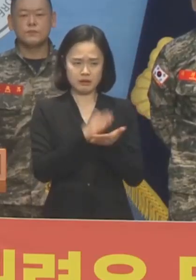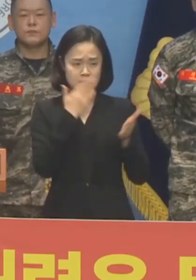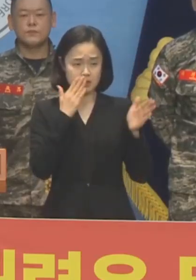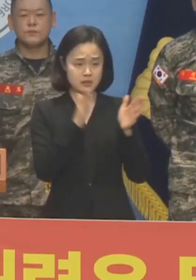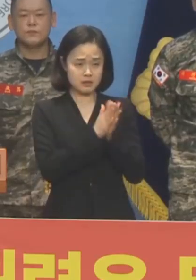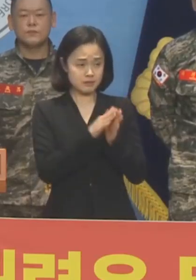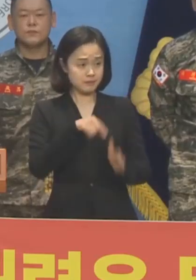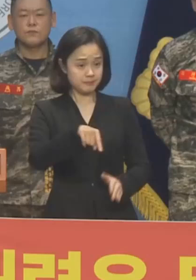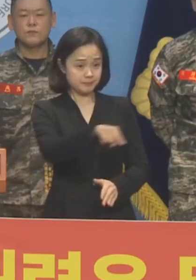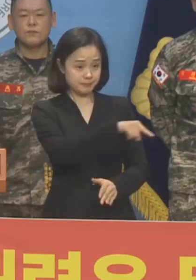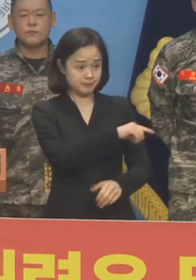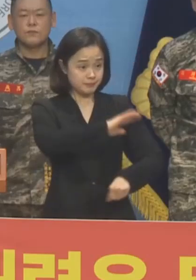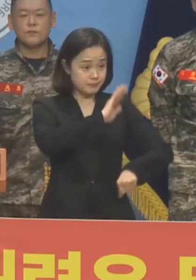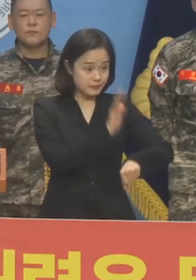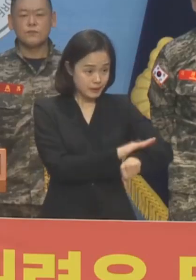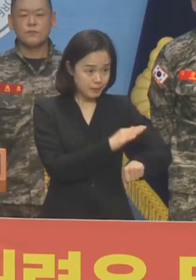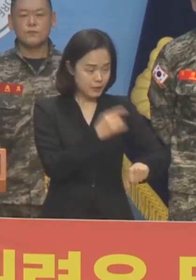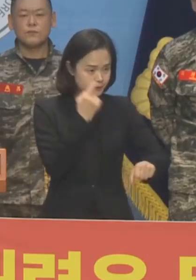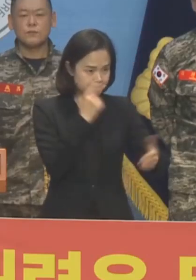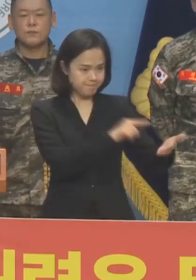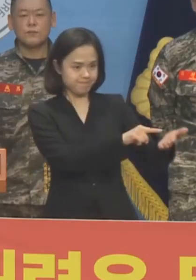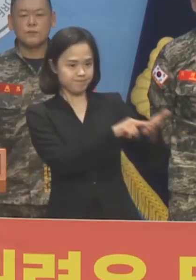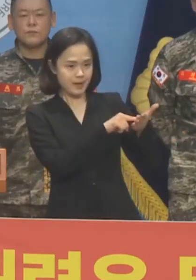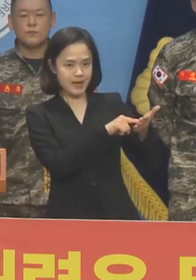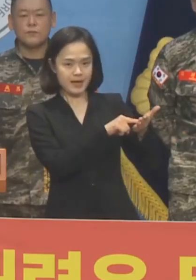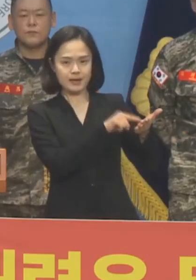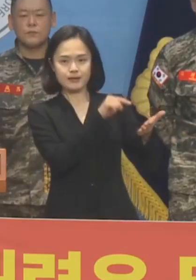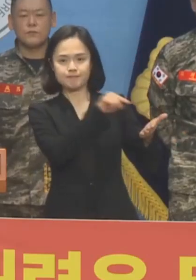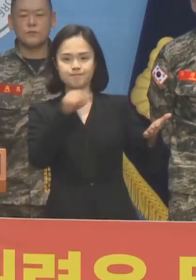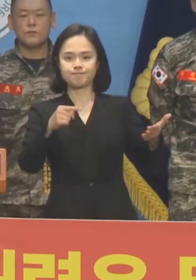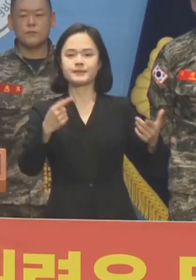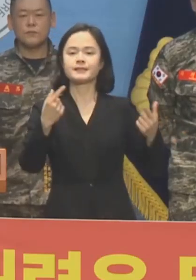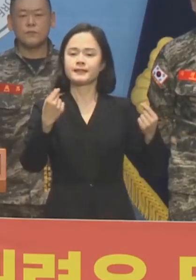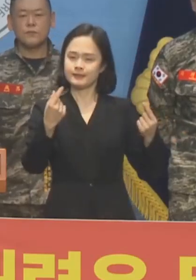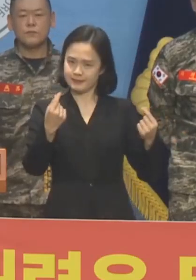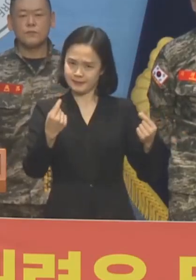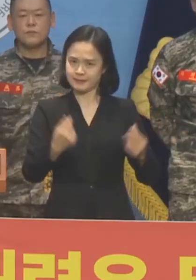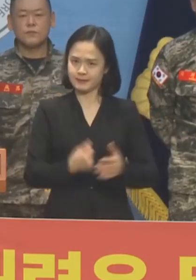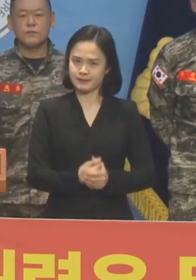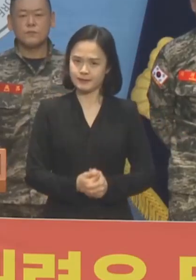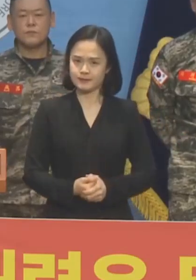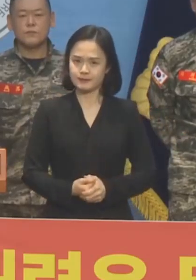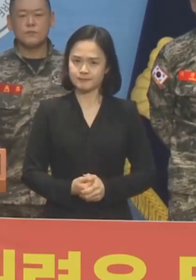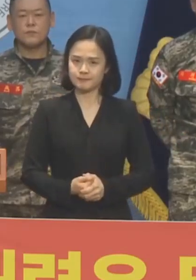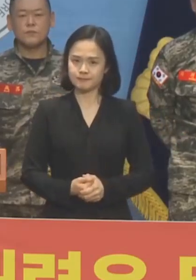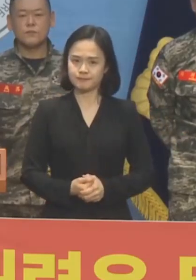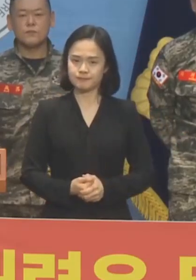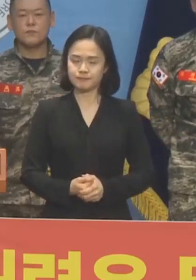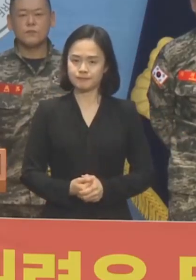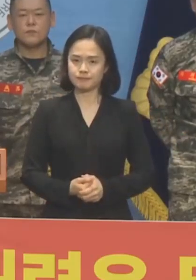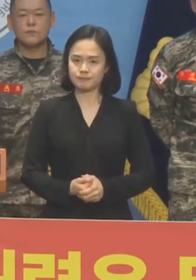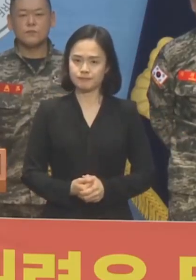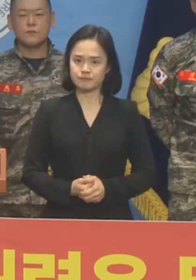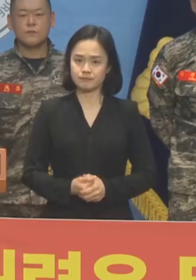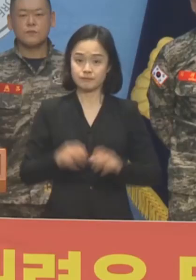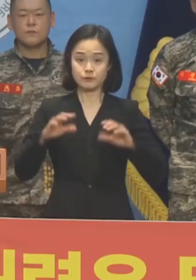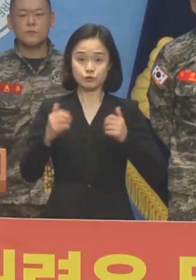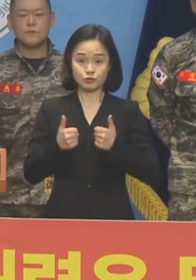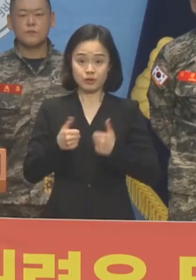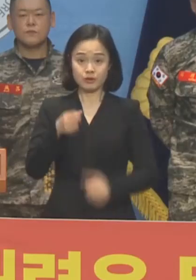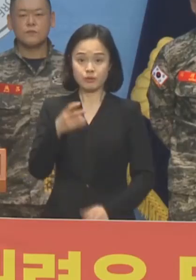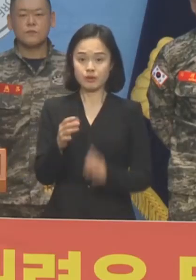역으로 밝혀주는 그런 선고라고 생각합니다. 결국 저희 국회와 그리고